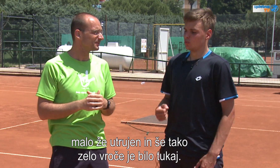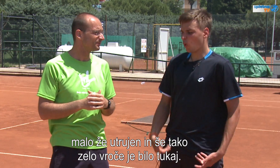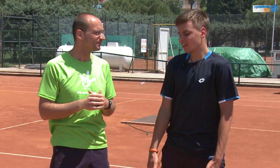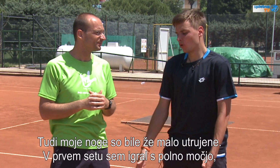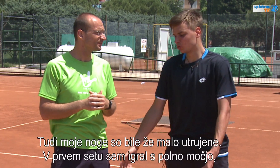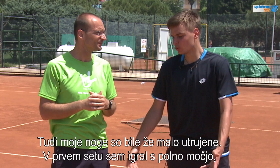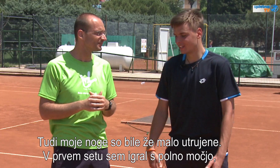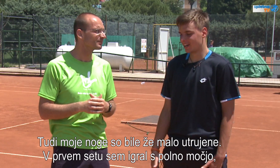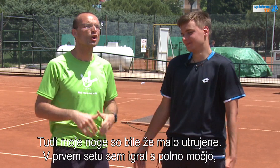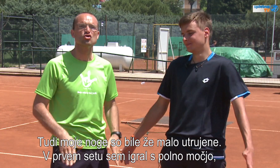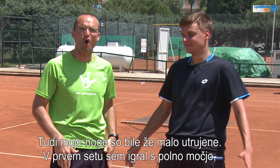Noh je utrujen.